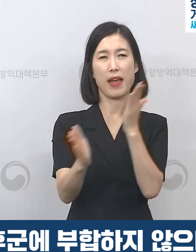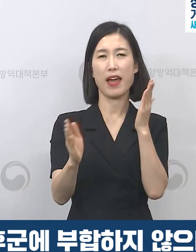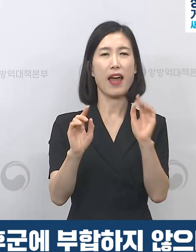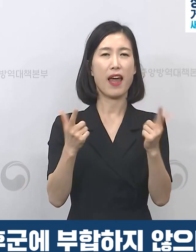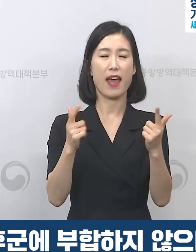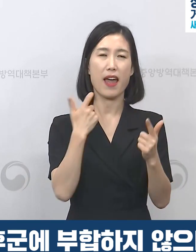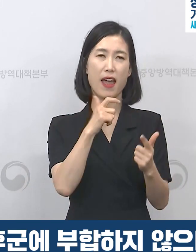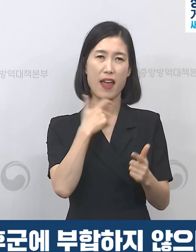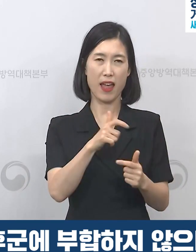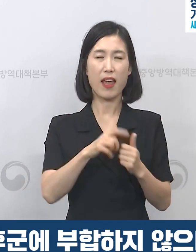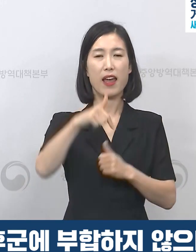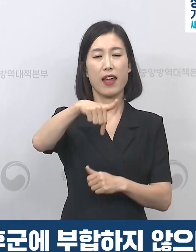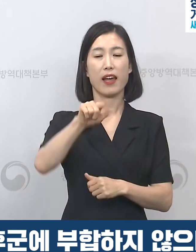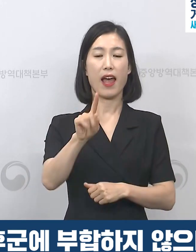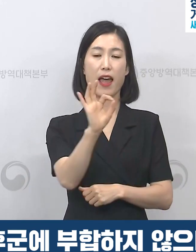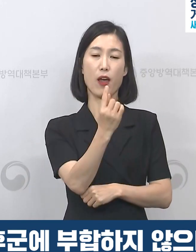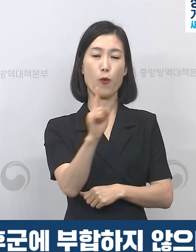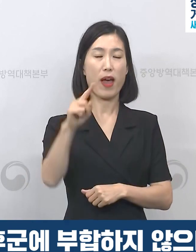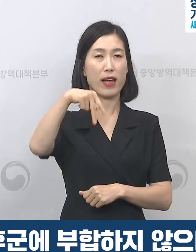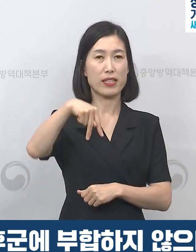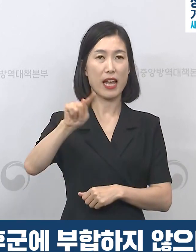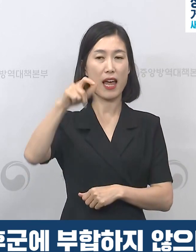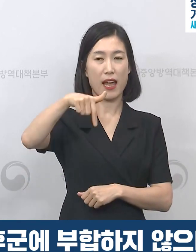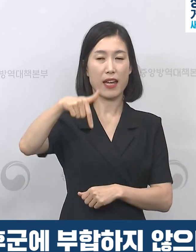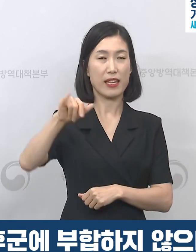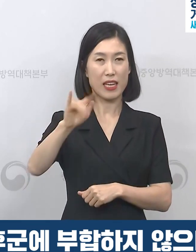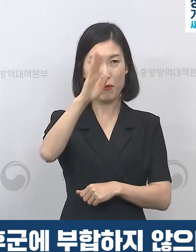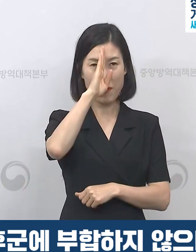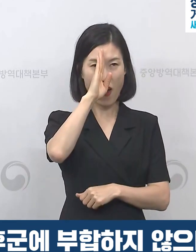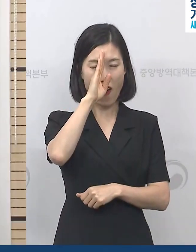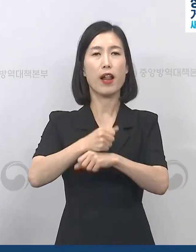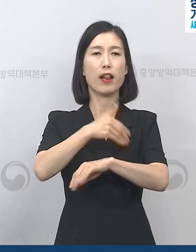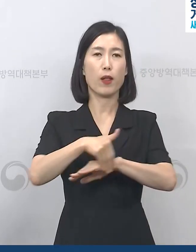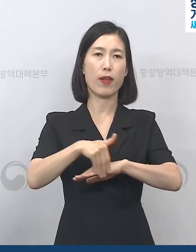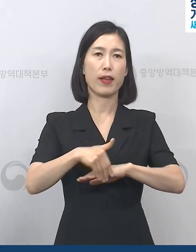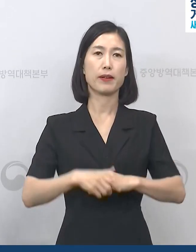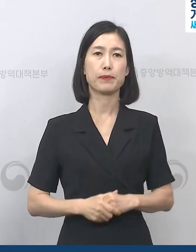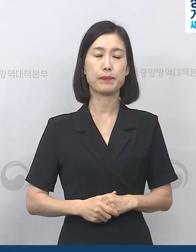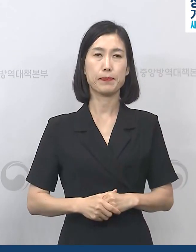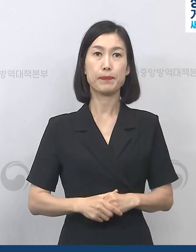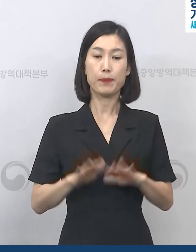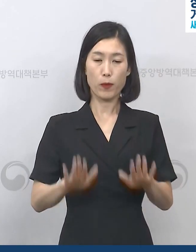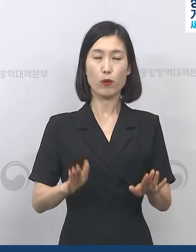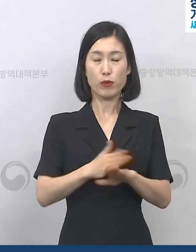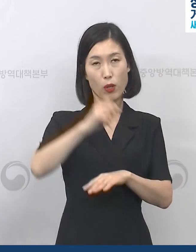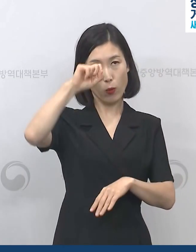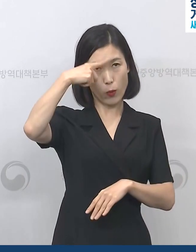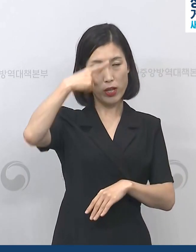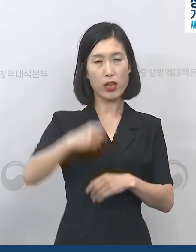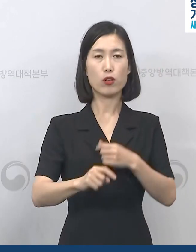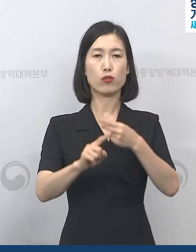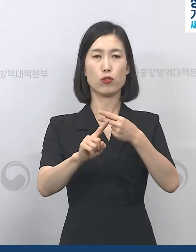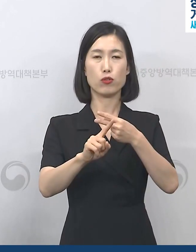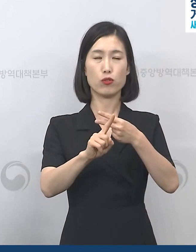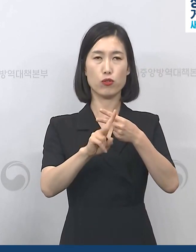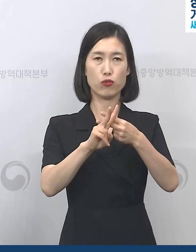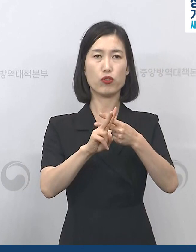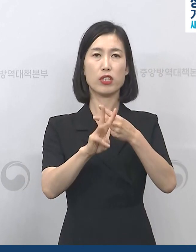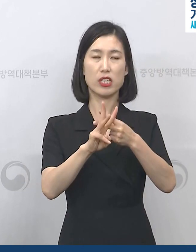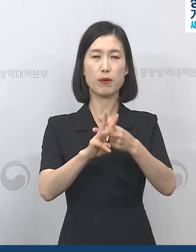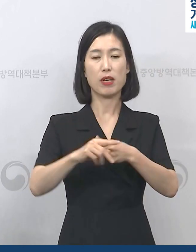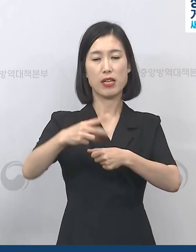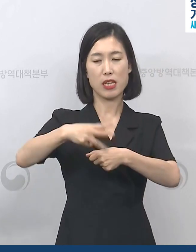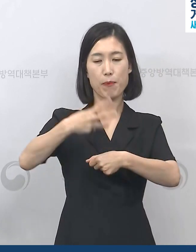않으며 가와사키병 쇼크 증후군으로 판단하였습니다. 오늘부터 고1, 중2, 초등학교